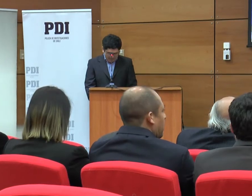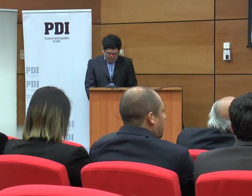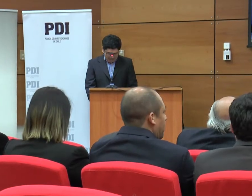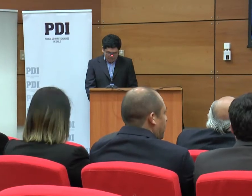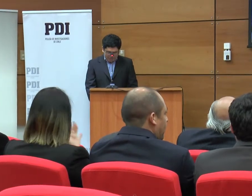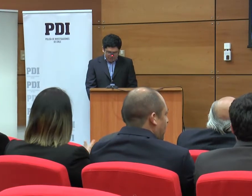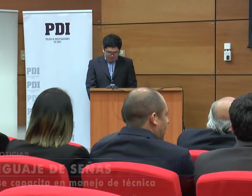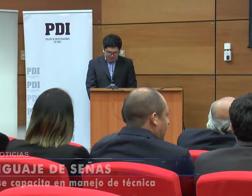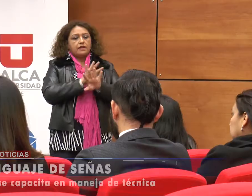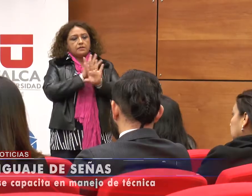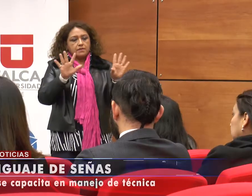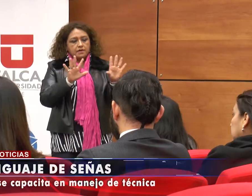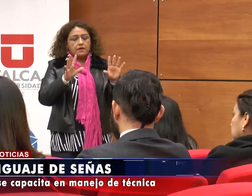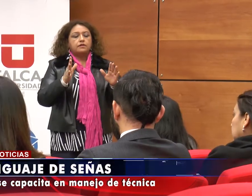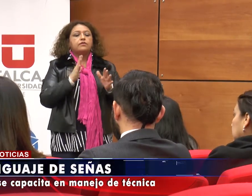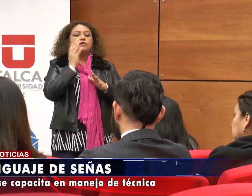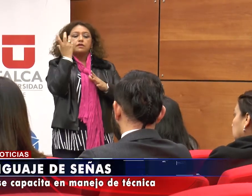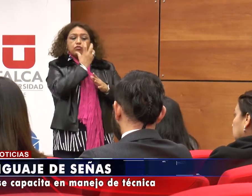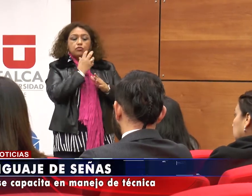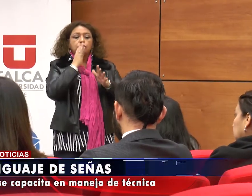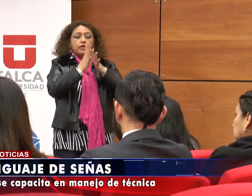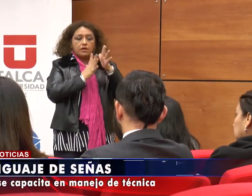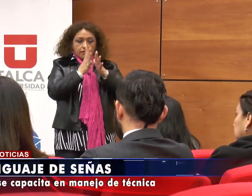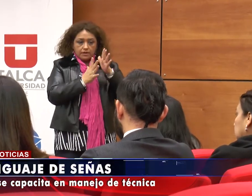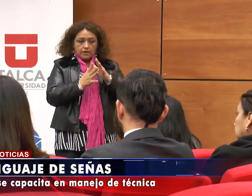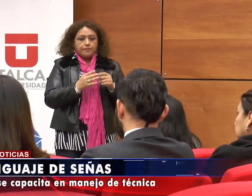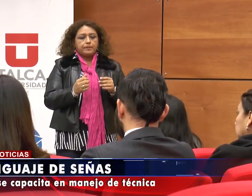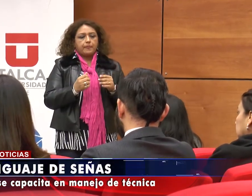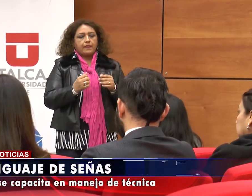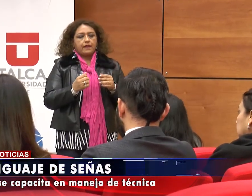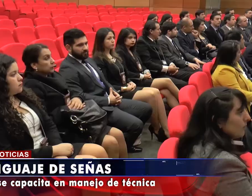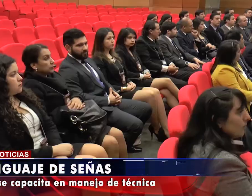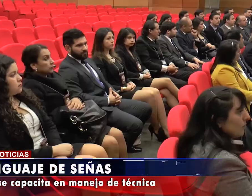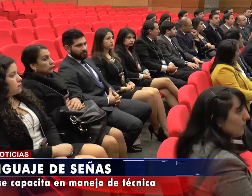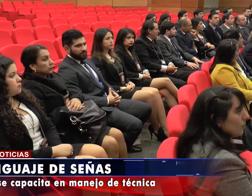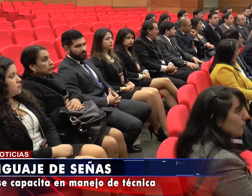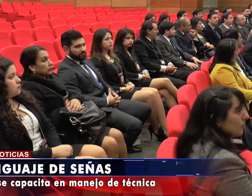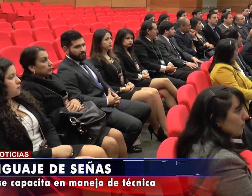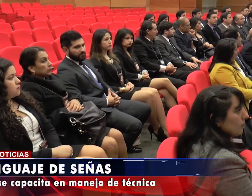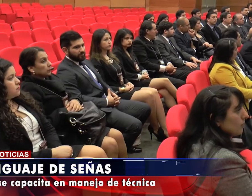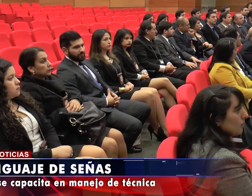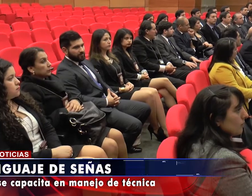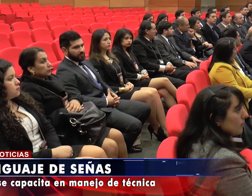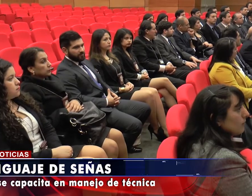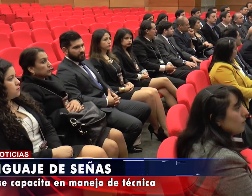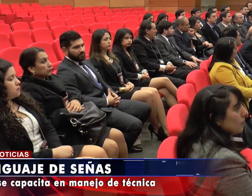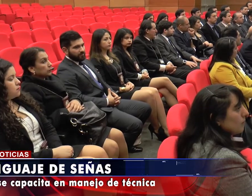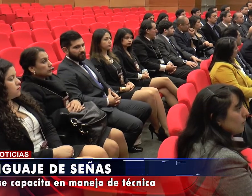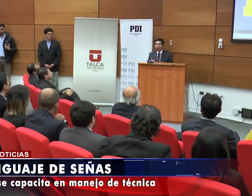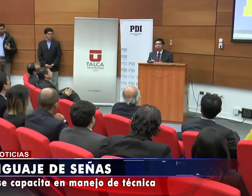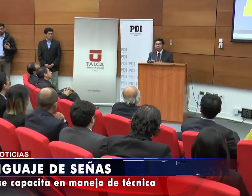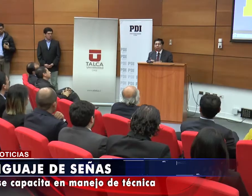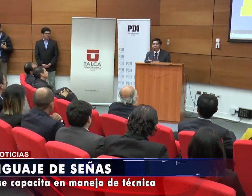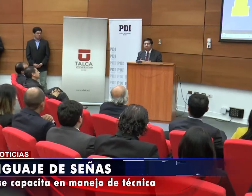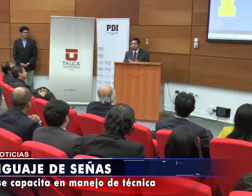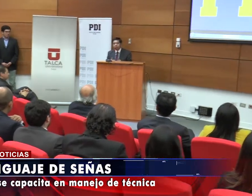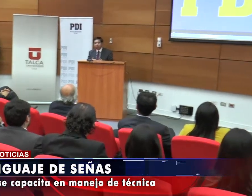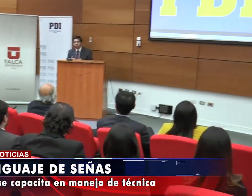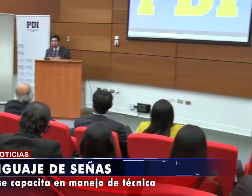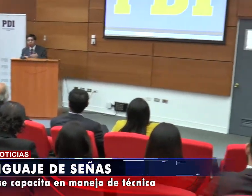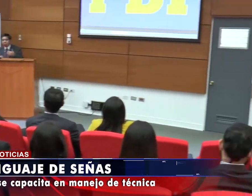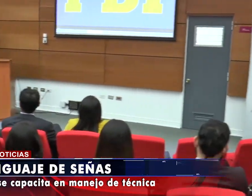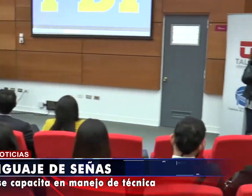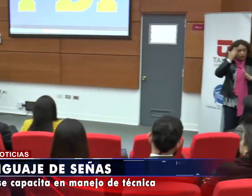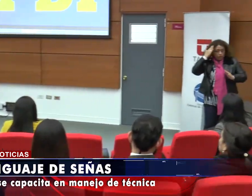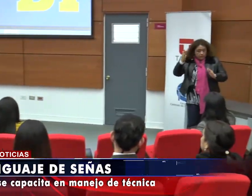La Escuela de Fonoaudiología de la Universidad de Talca capacitó a 21 funcionarios de la PDI de la región del Maule en lenguaje de señas con el propósito